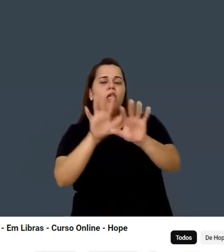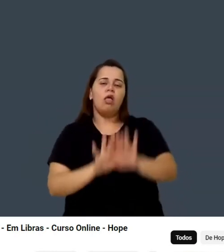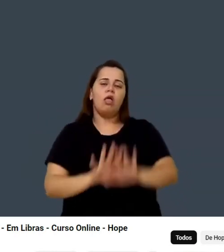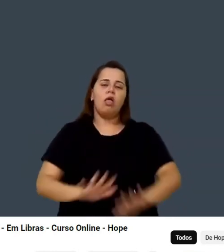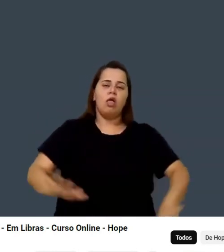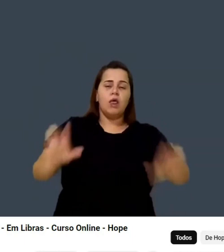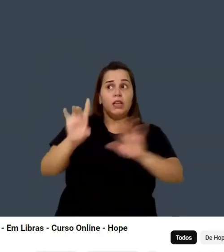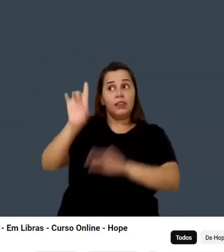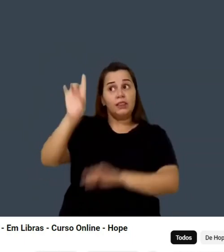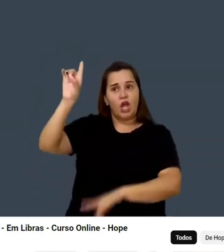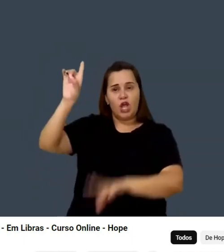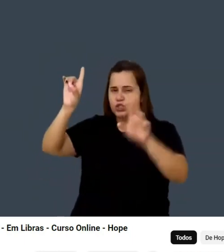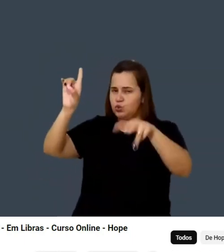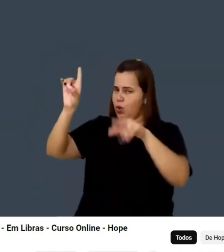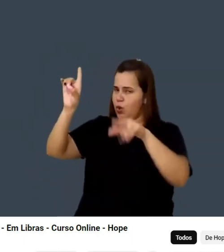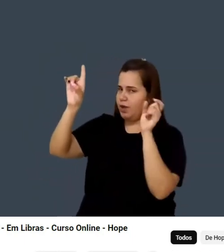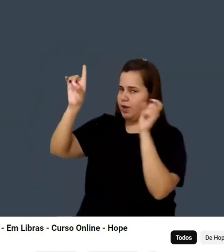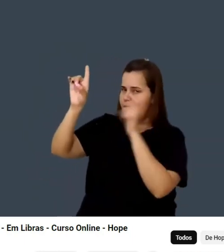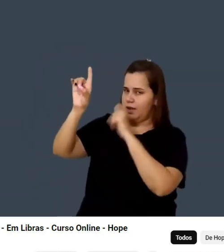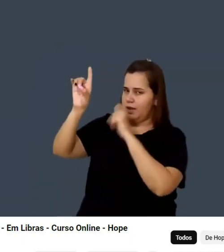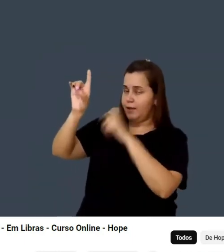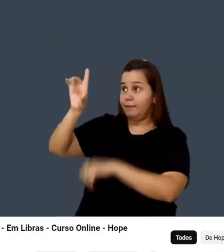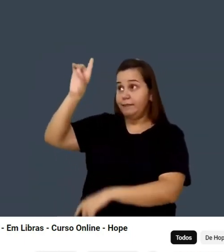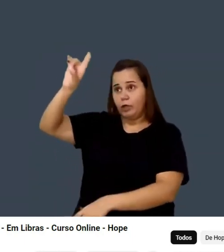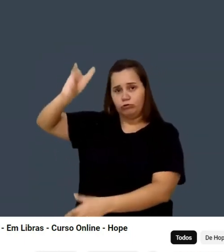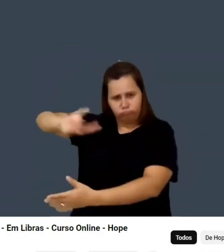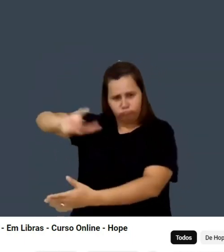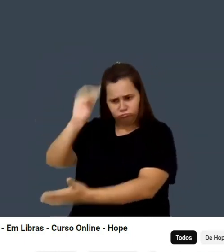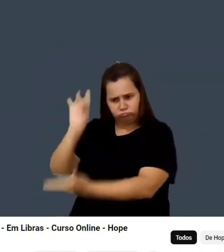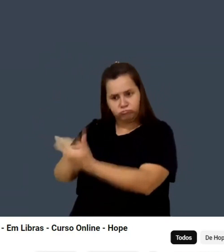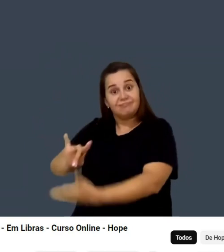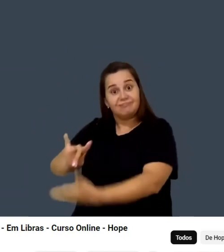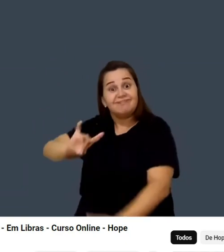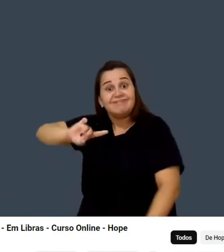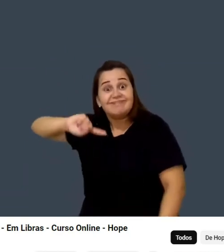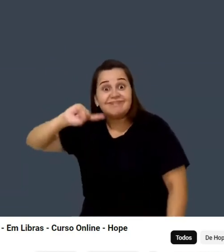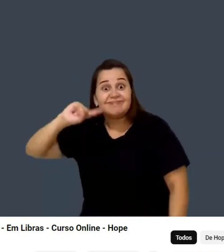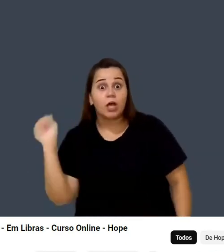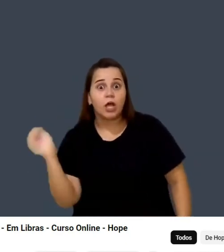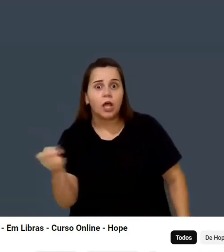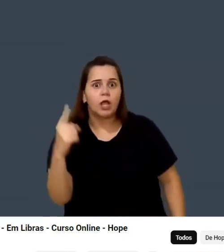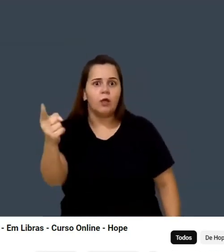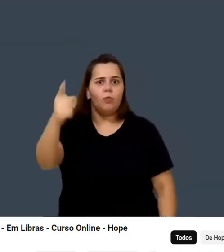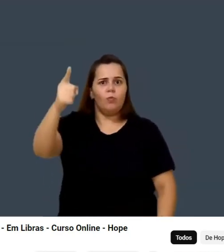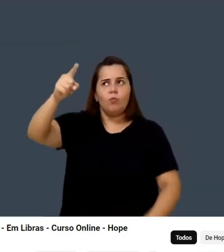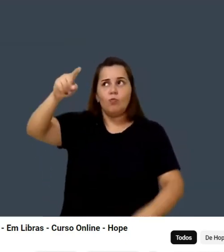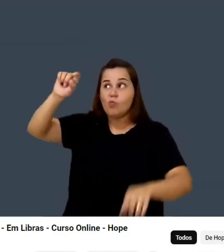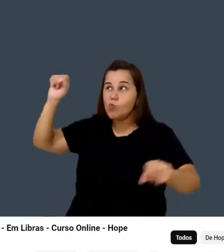Deus nunca falou, só falou a verdade. Deus é verdadeiro sempre, ele nunca